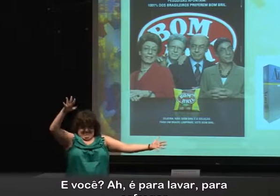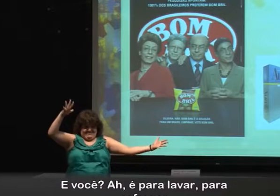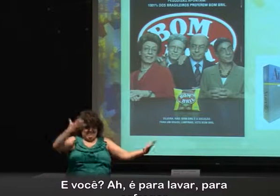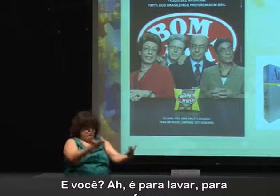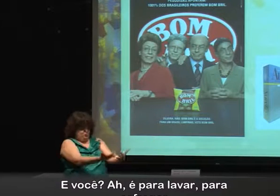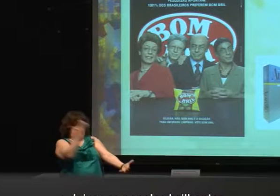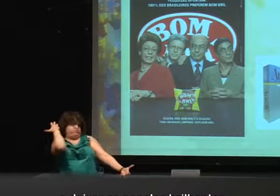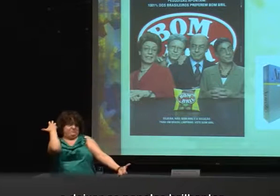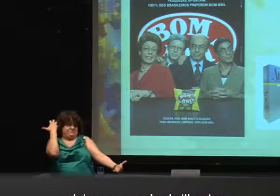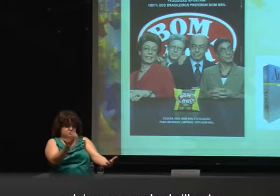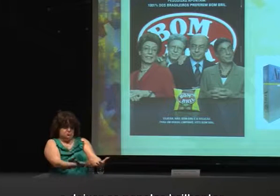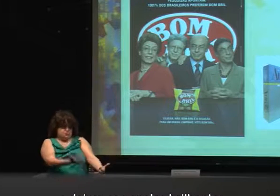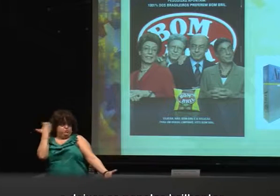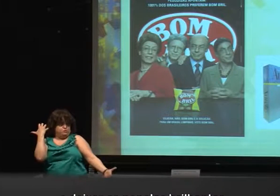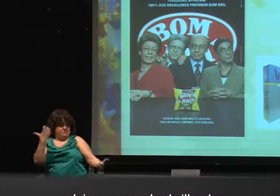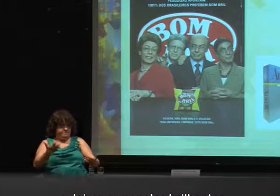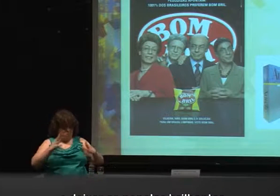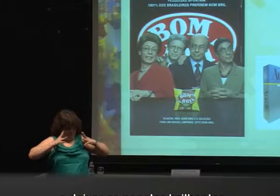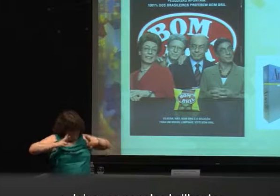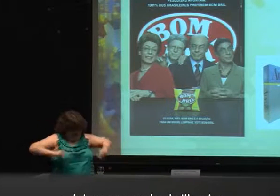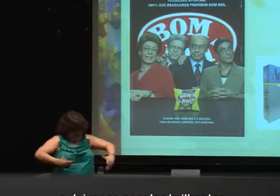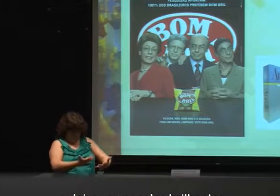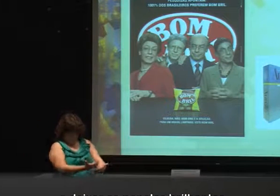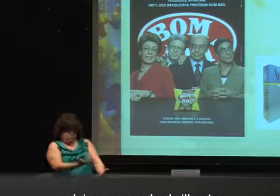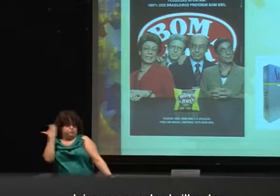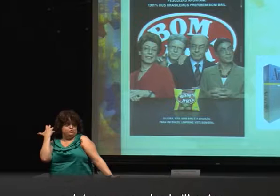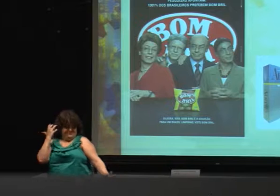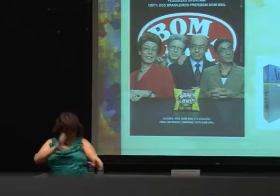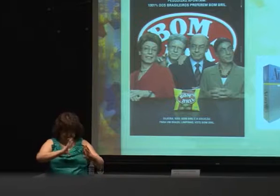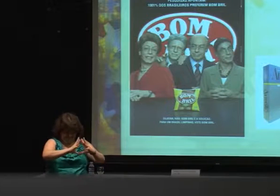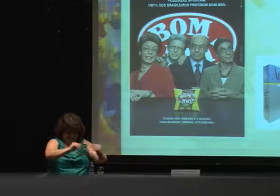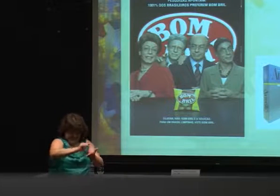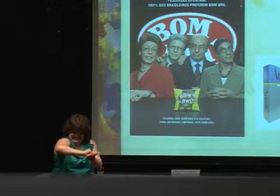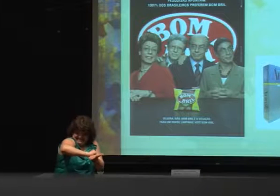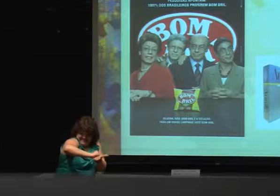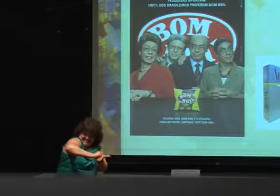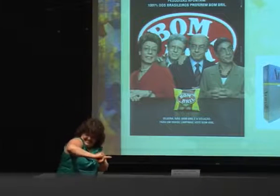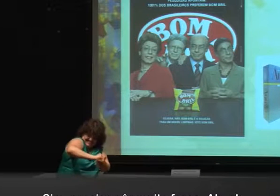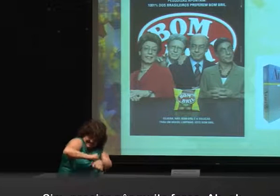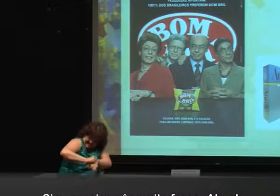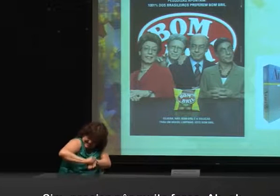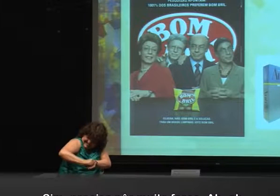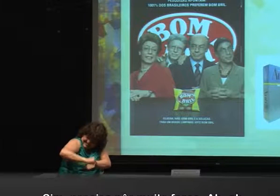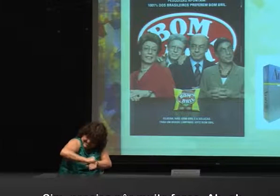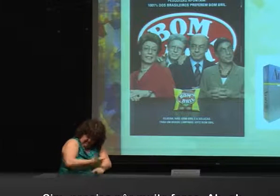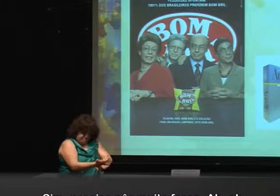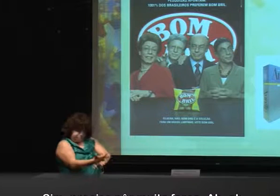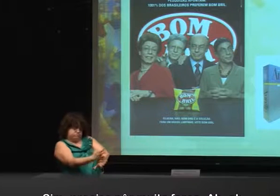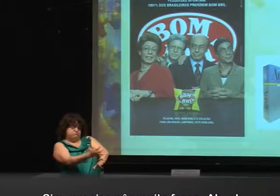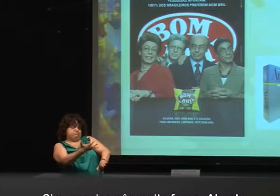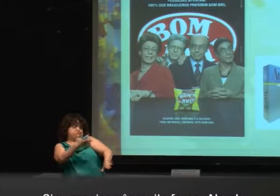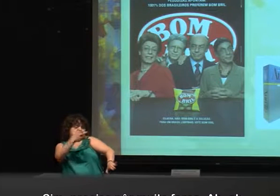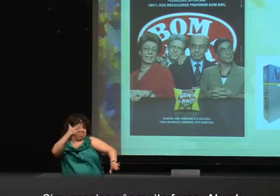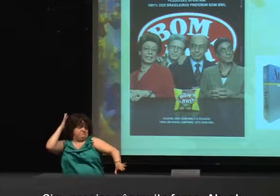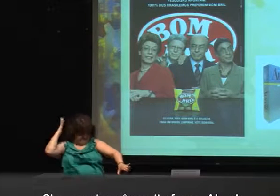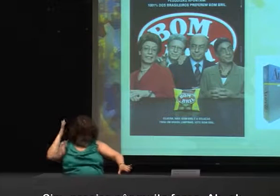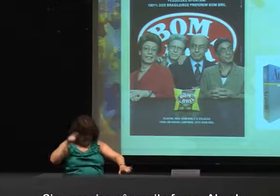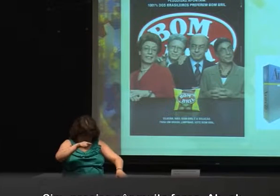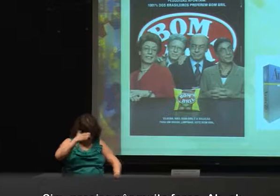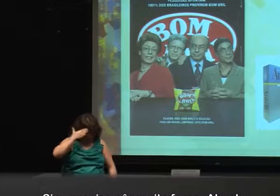para esfregar e deixar as panelas brilhantes. Sim, precisa pôr muita força. Ah,